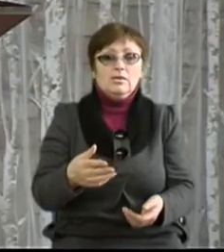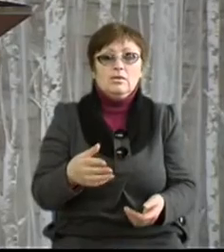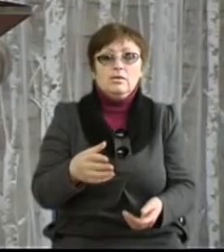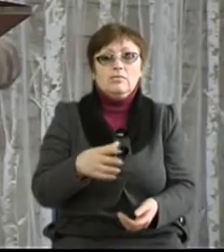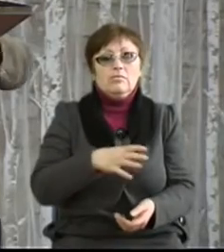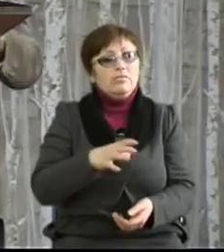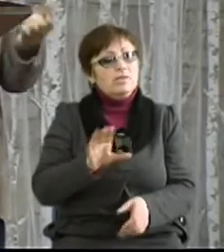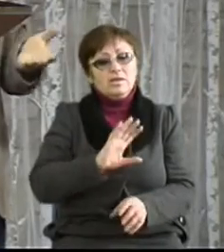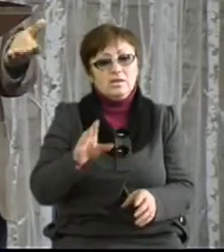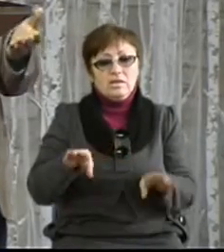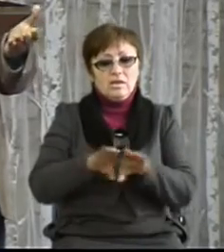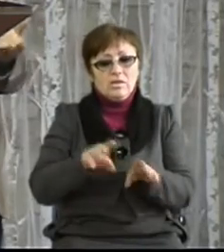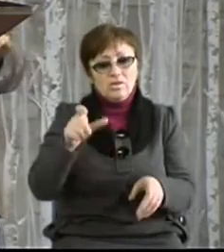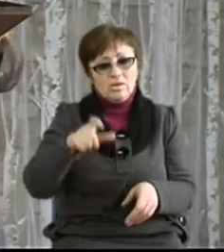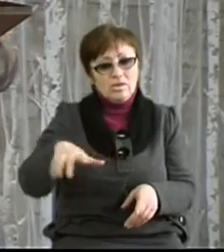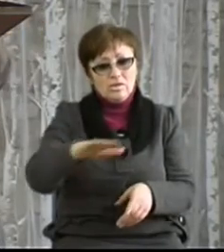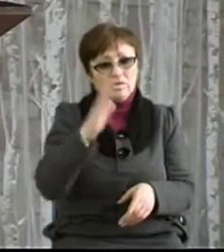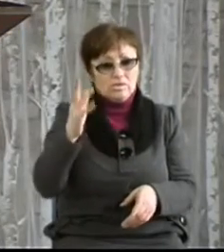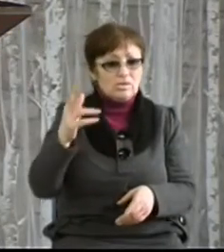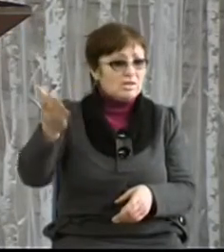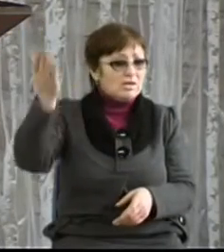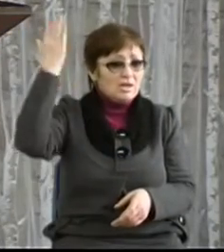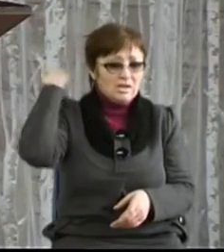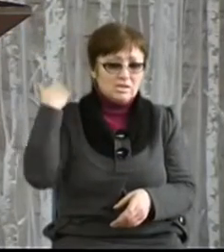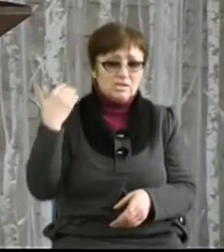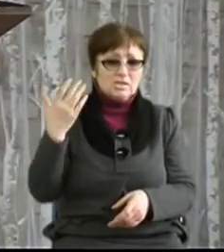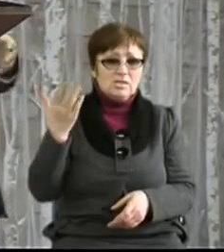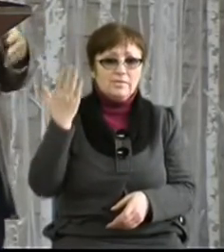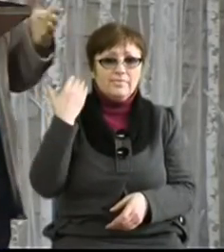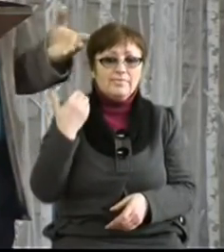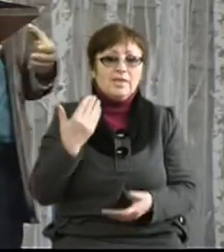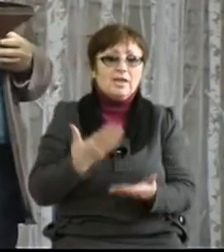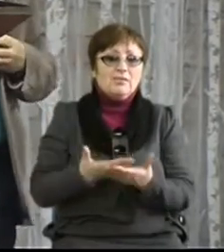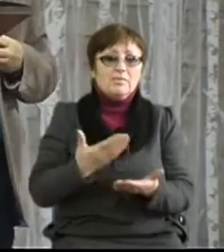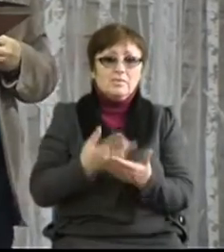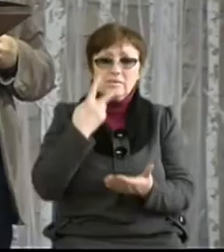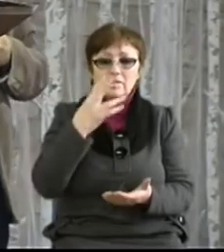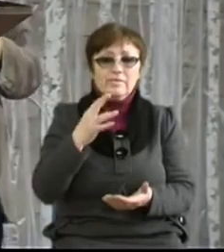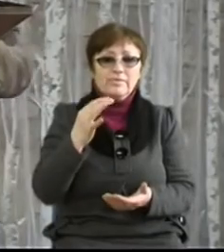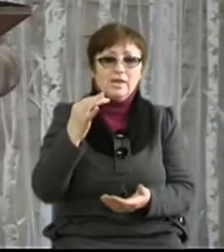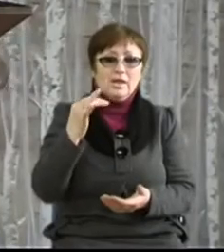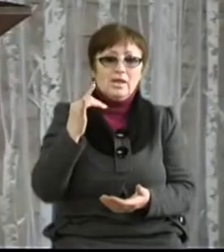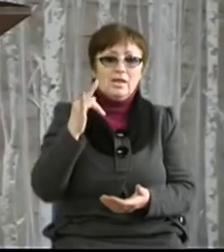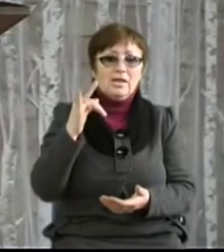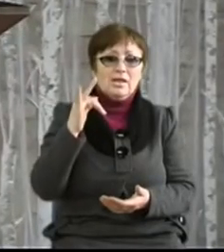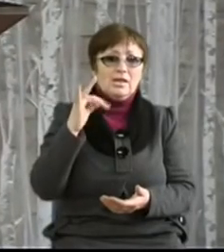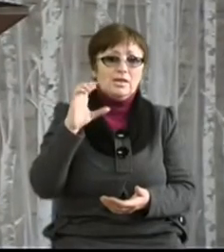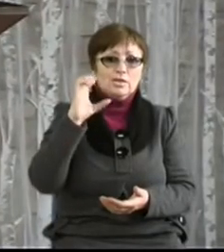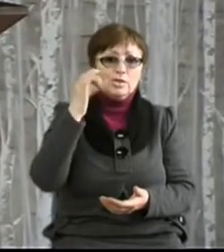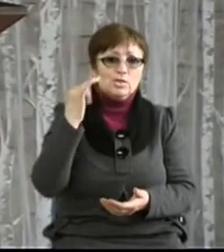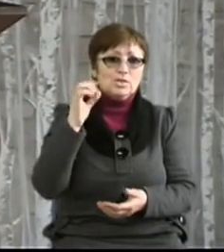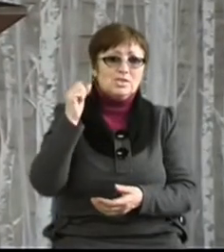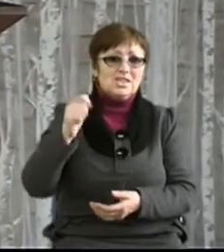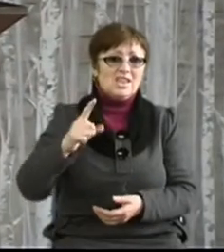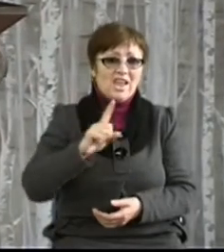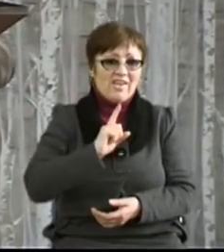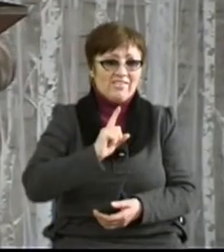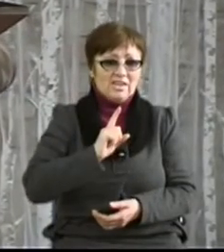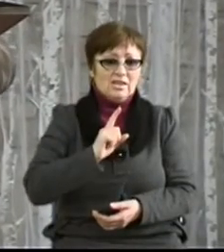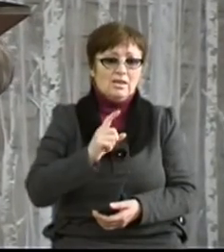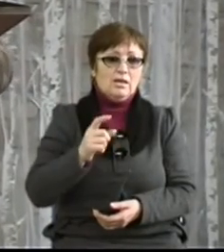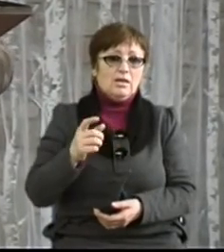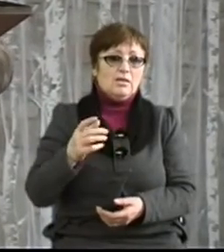народ, который был прежде. Когда мы, например, с вами открываем книгу Иисуса Навина в конце, то Иисус Навин